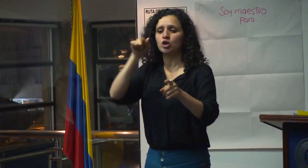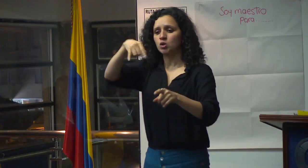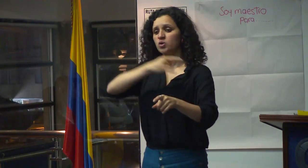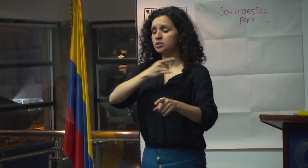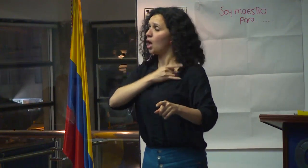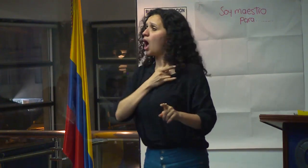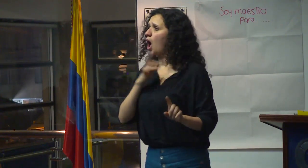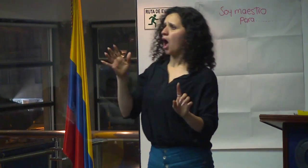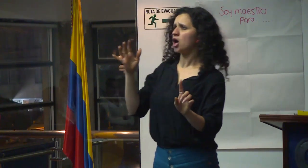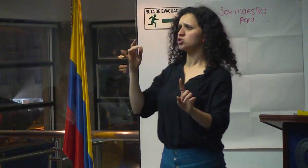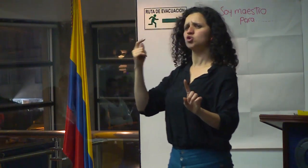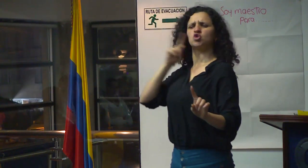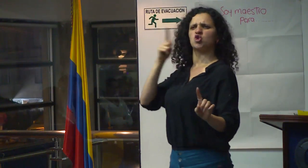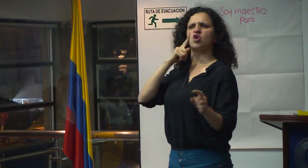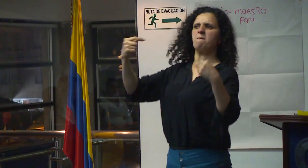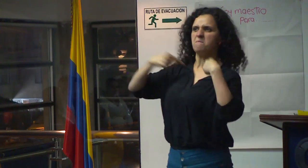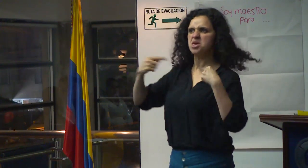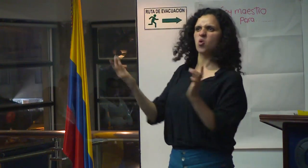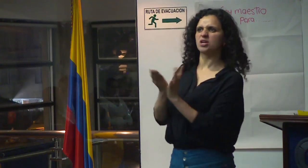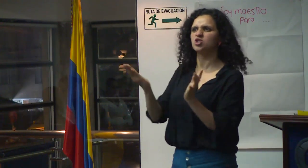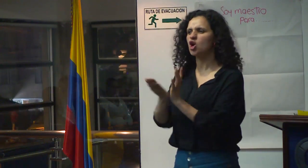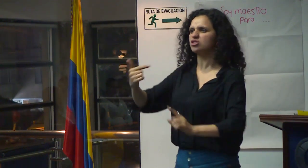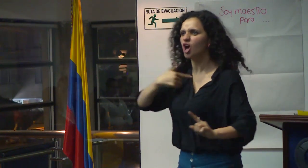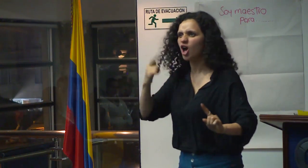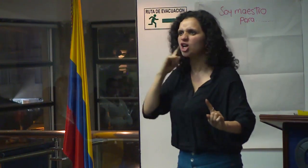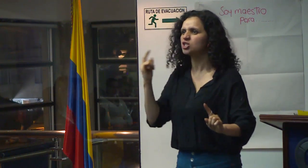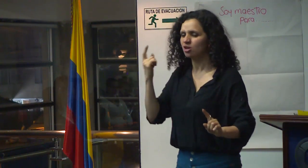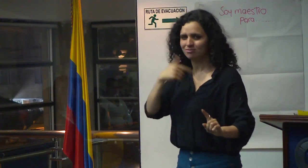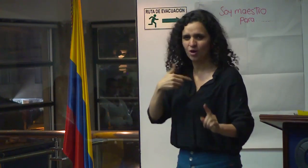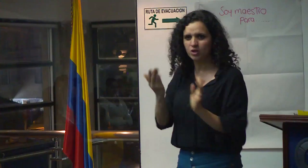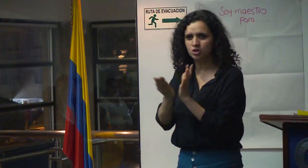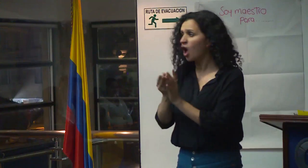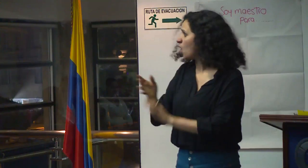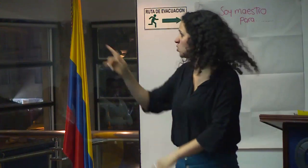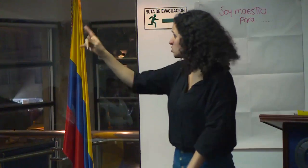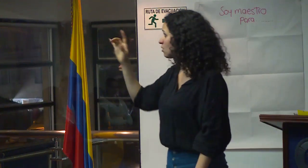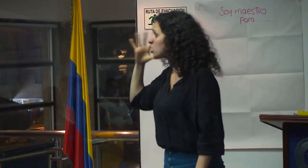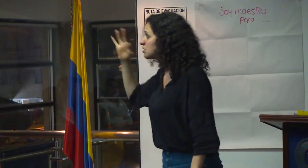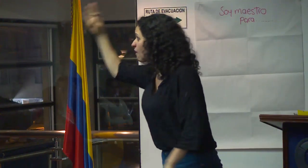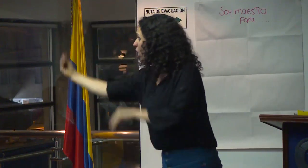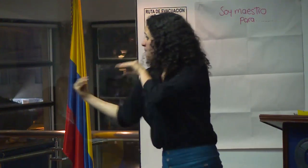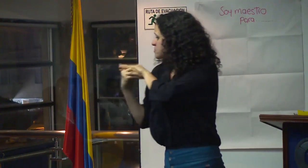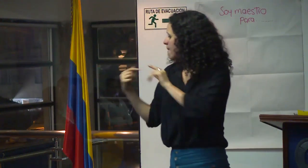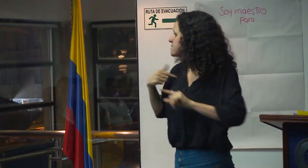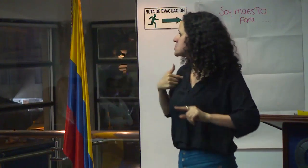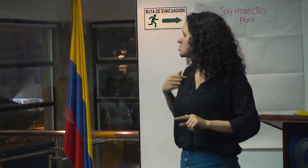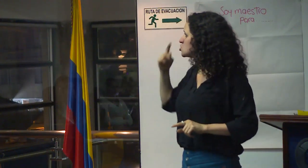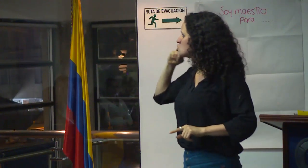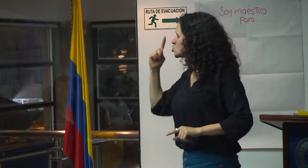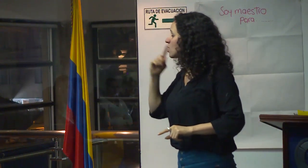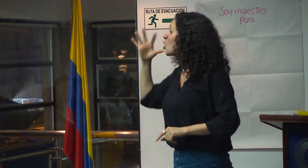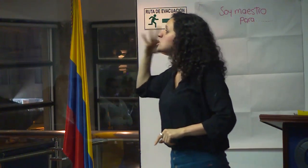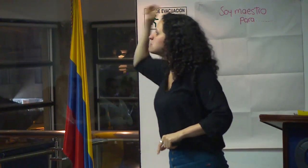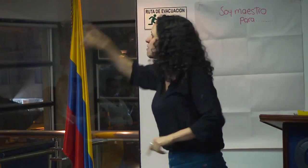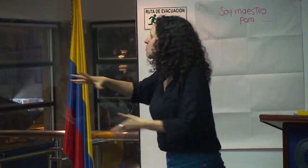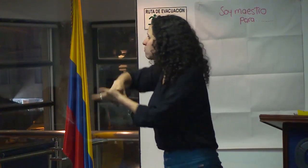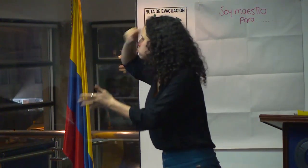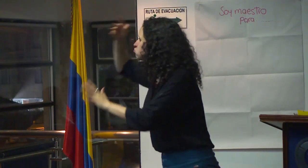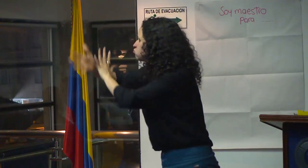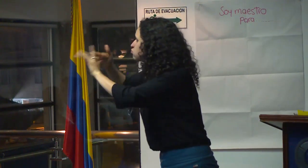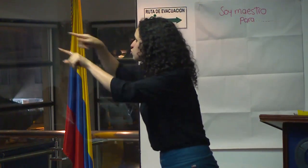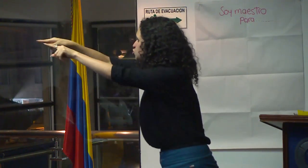lo que los oyentes debemos transformar para ustedes y debemos adaptarnos a ustedes, aprender lengua de señas, a